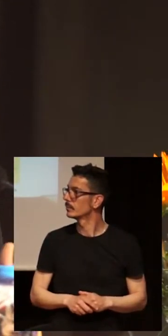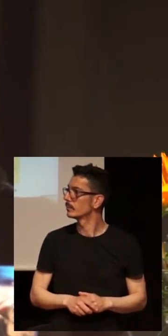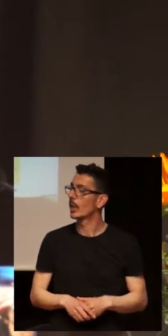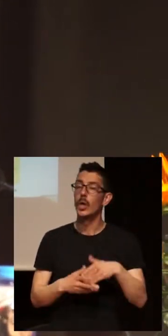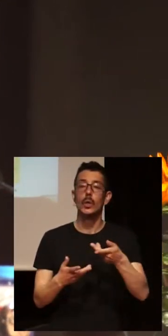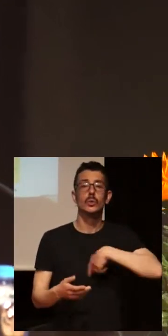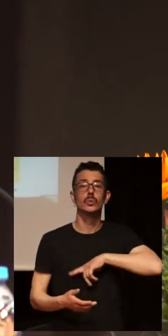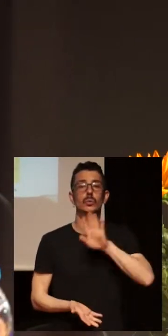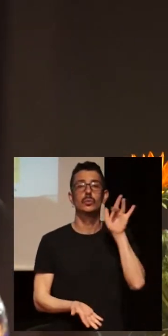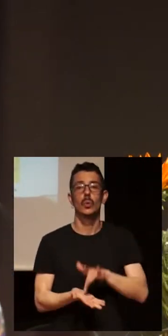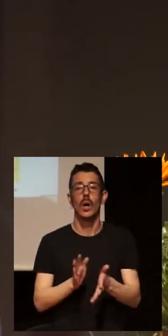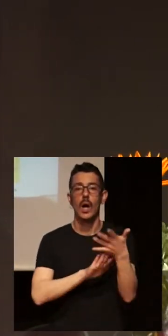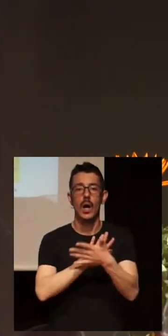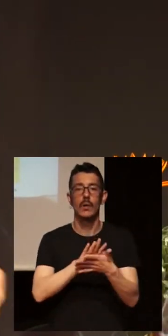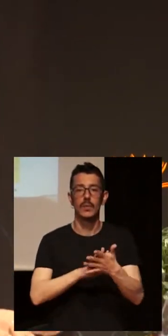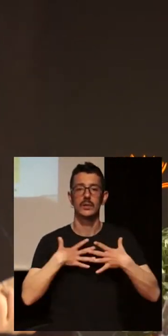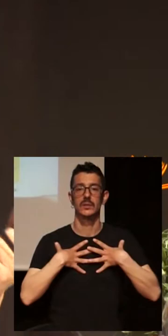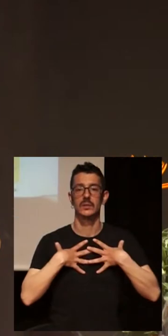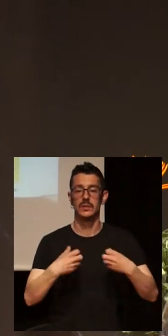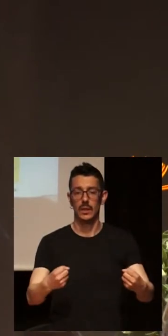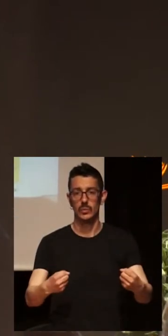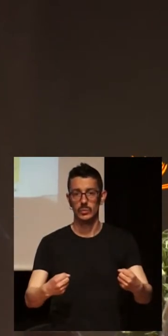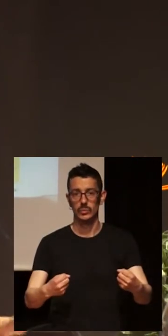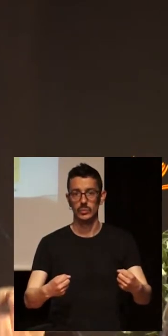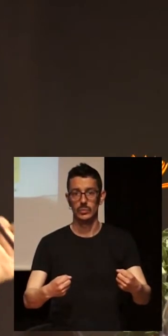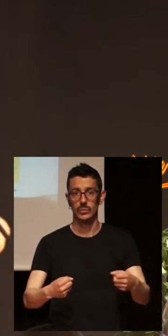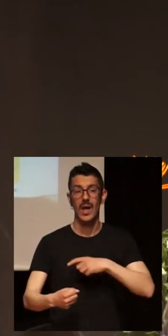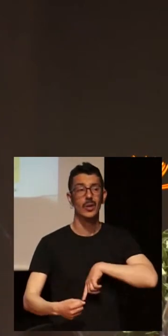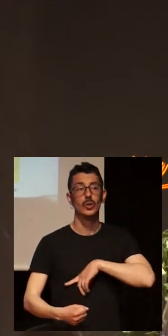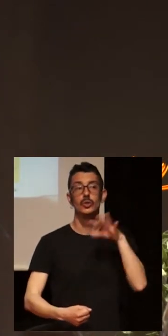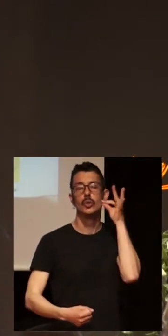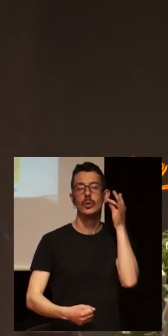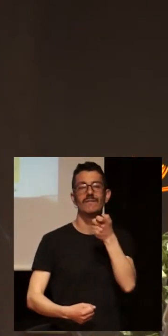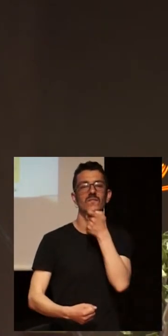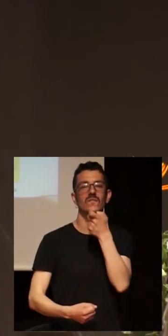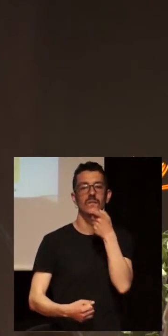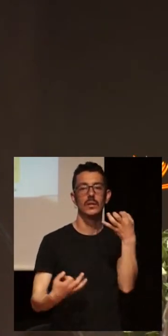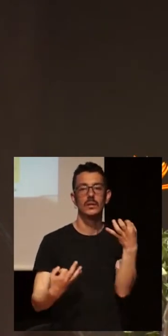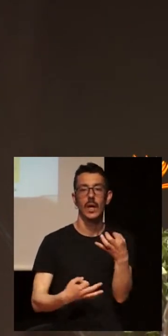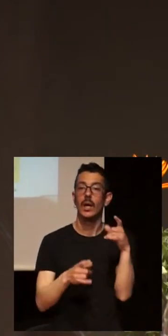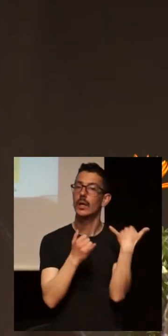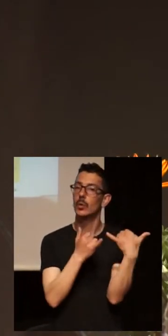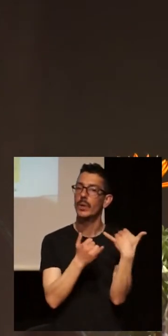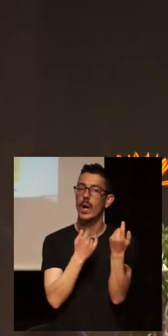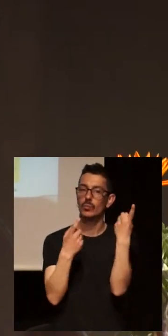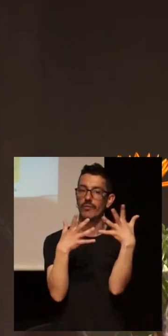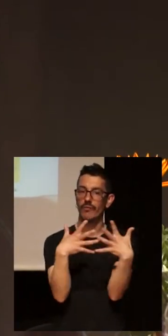hablando de salud, a nosotras nos gusta recuperar una frase de